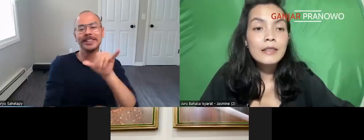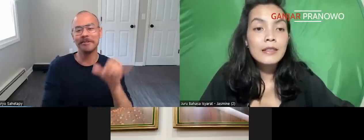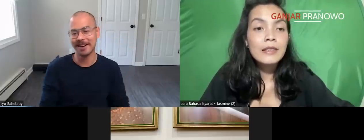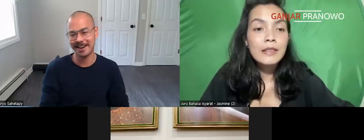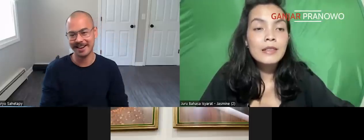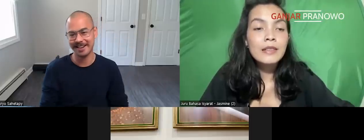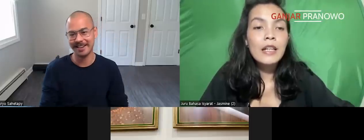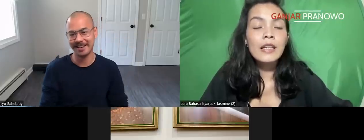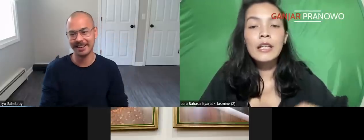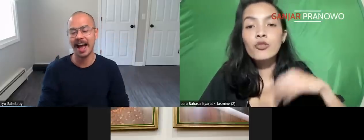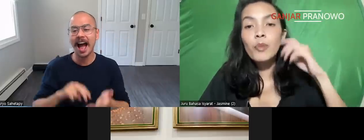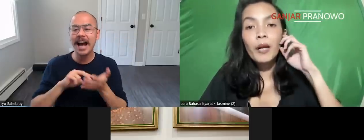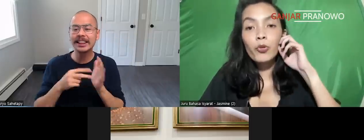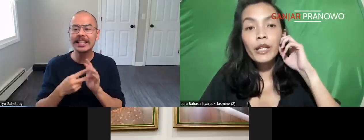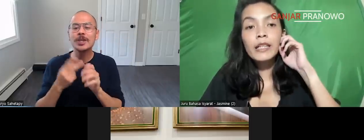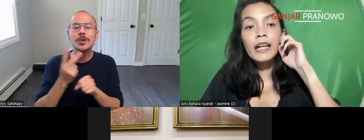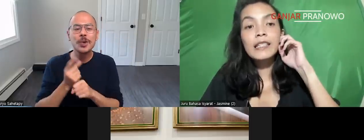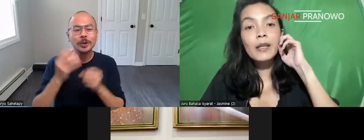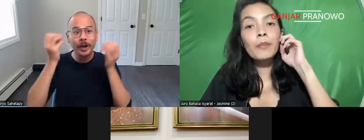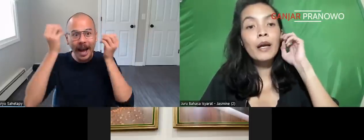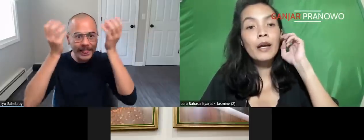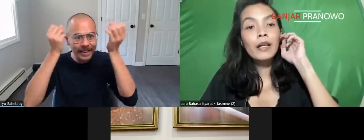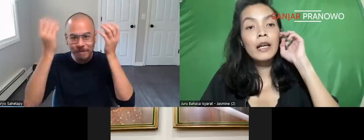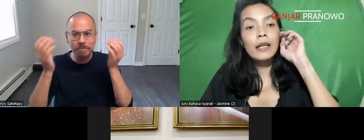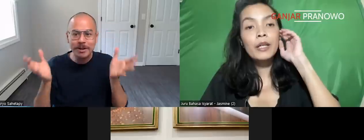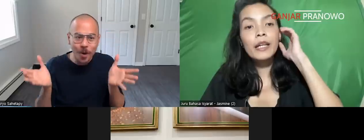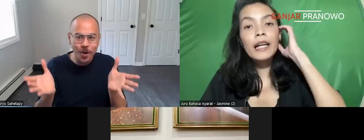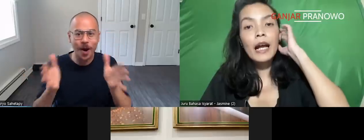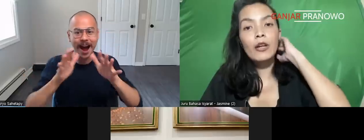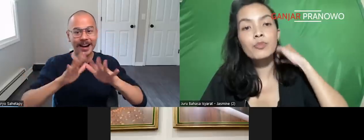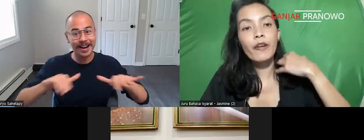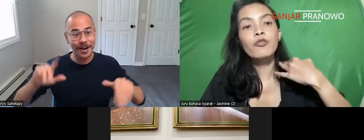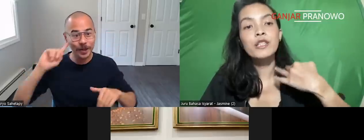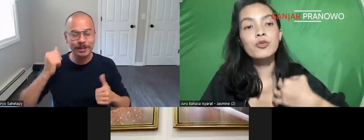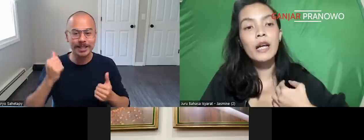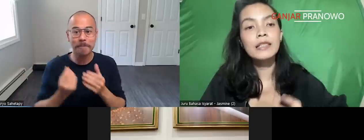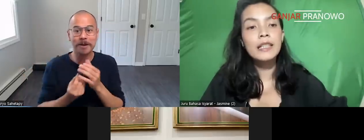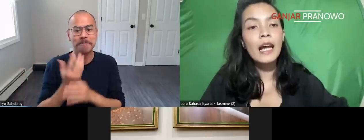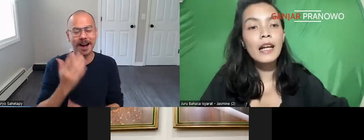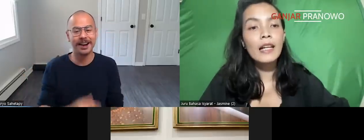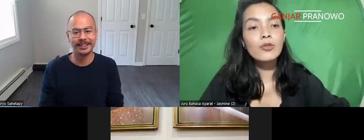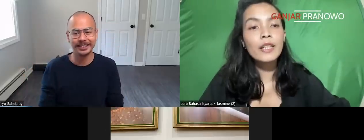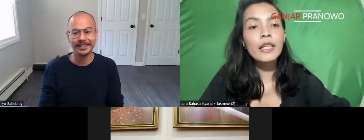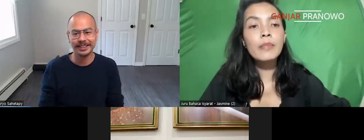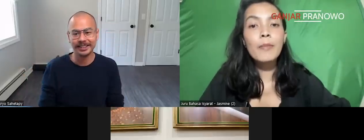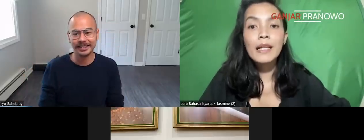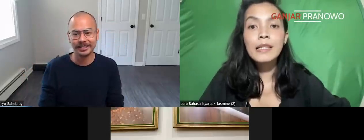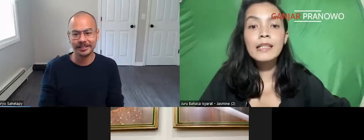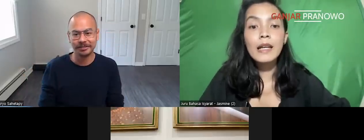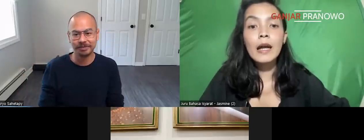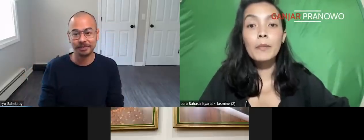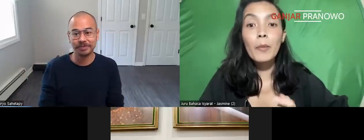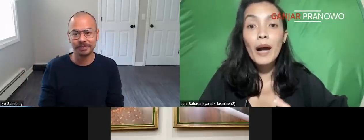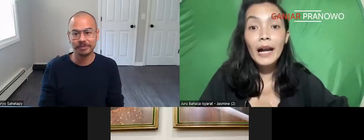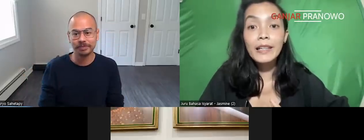pendidikannya dan itu mempengaruhi dengan sistem pendidikan yang harus berevolusi juga jadi anak-anak Tul ini gimana